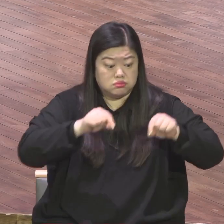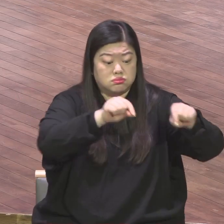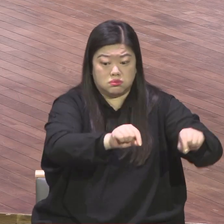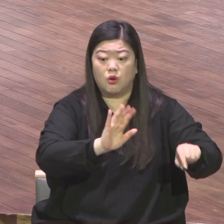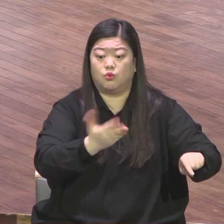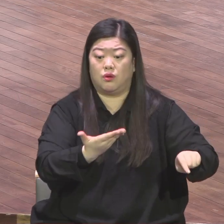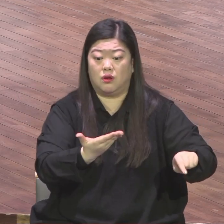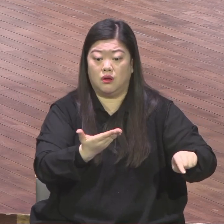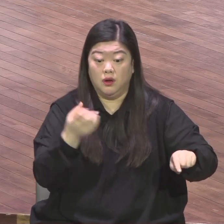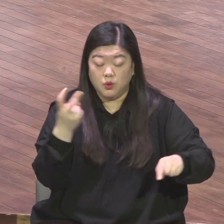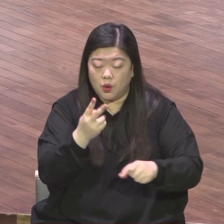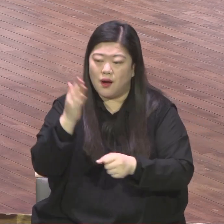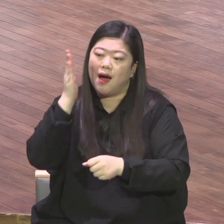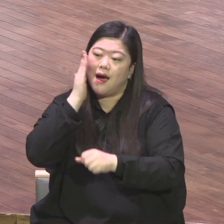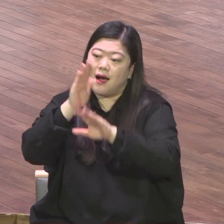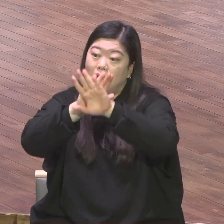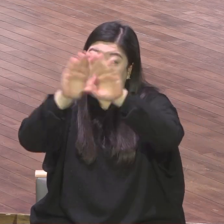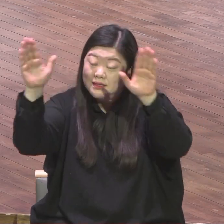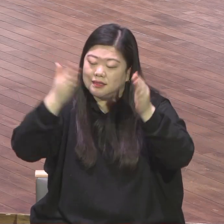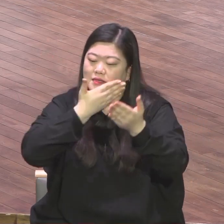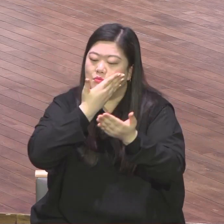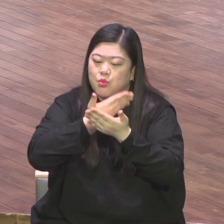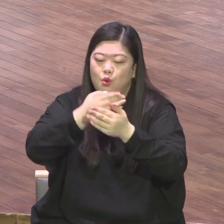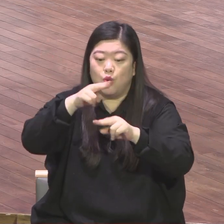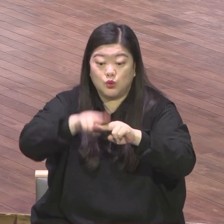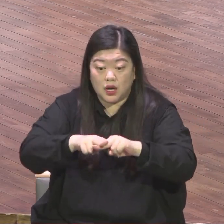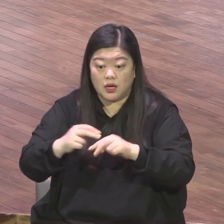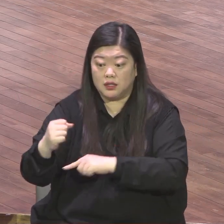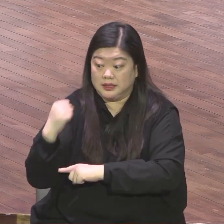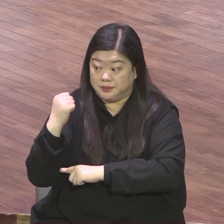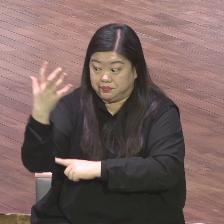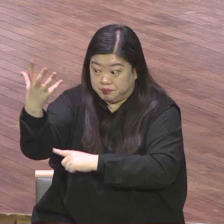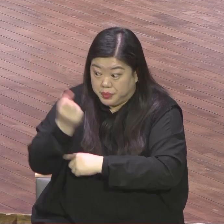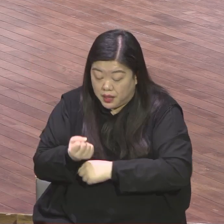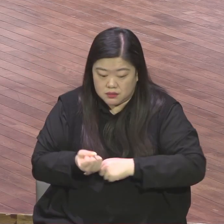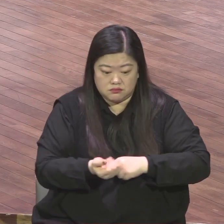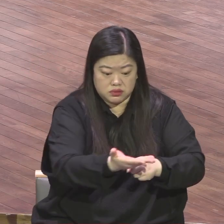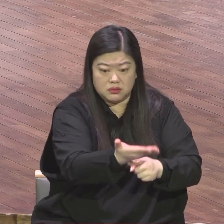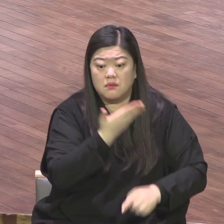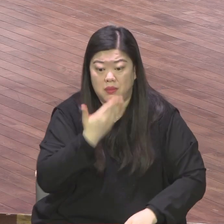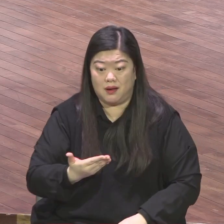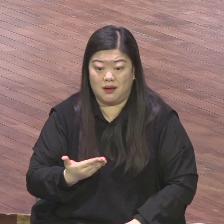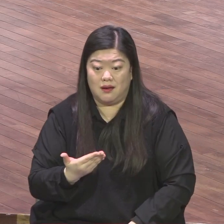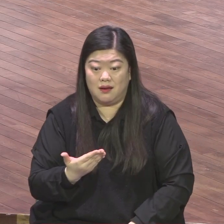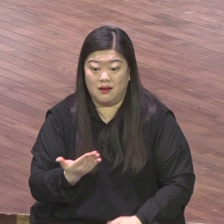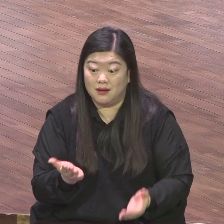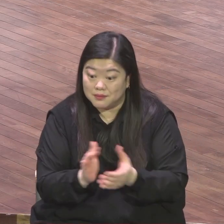축복을 체험하는 자리로 이끌어 가신다. 이끌어 가세요 그냥.